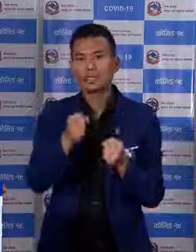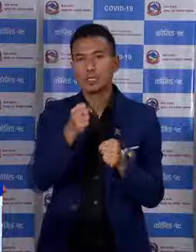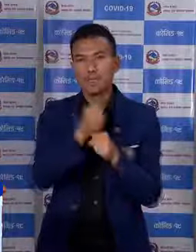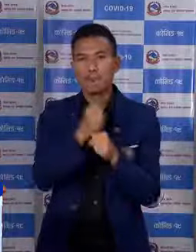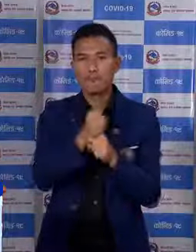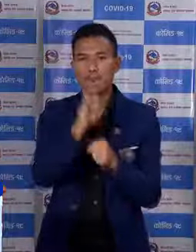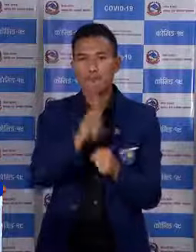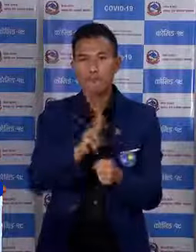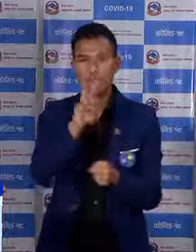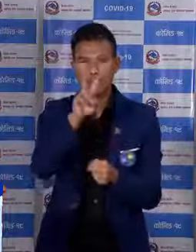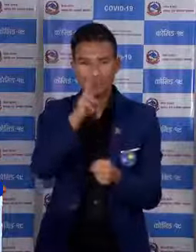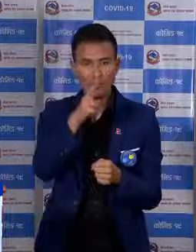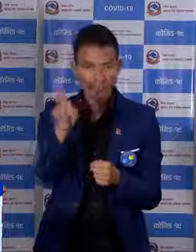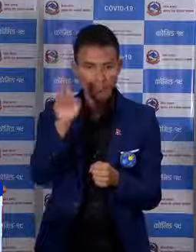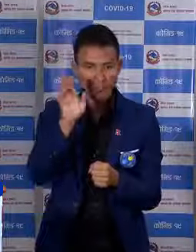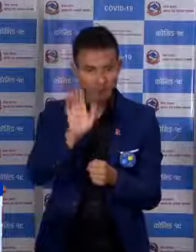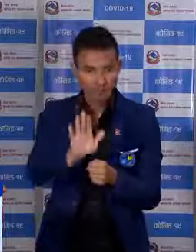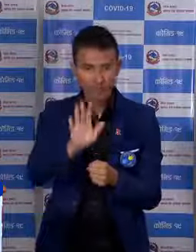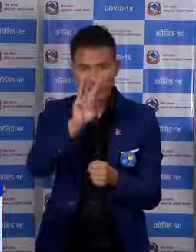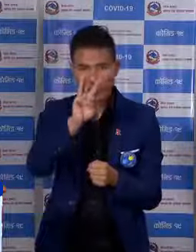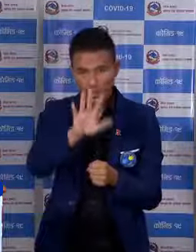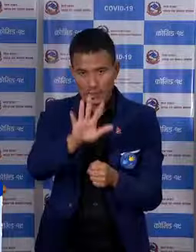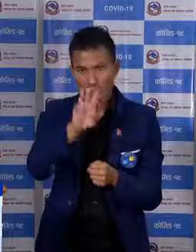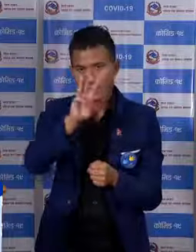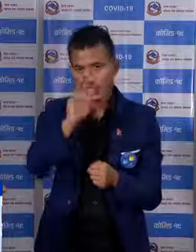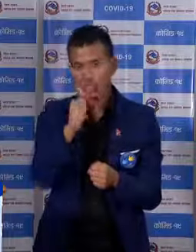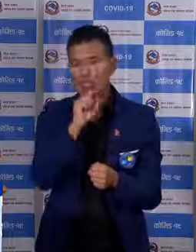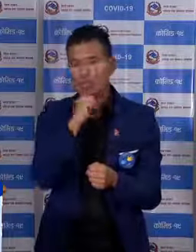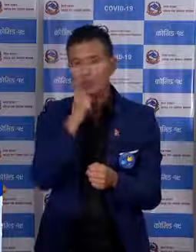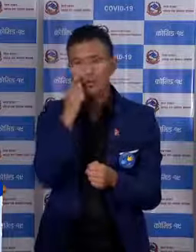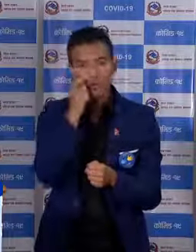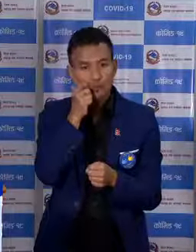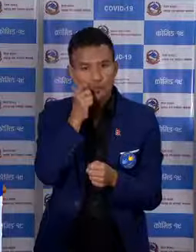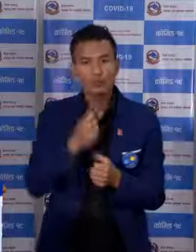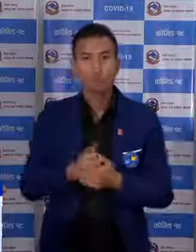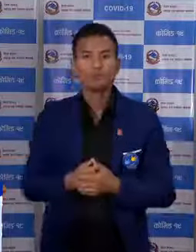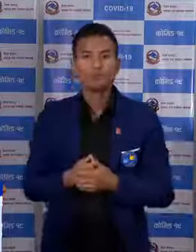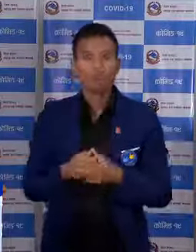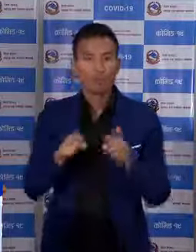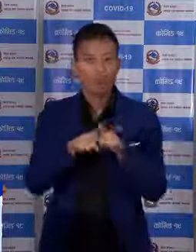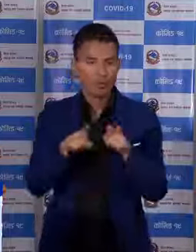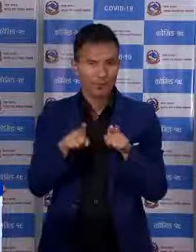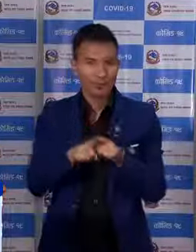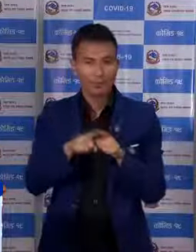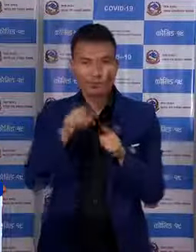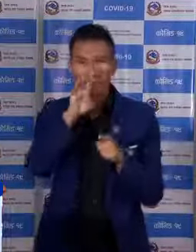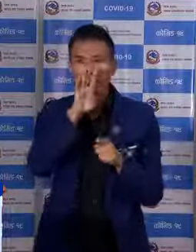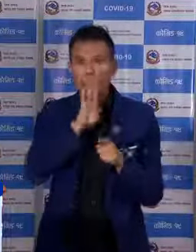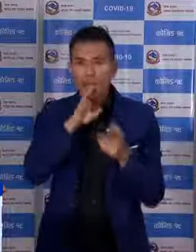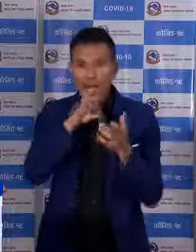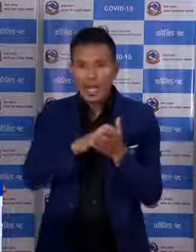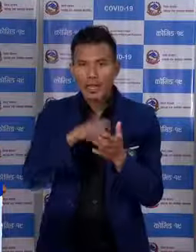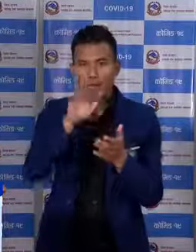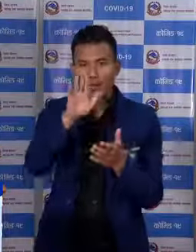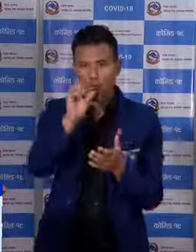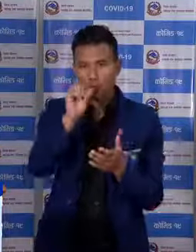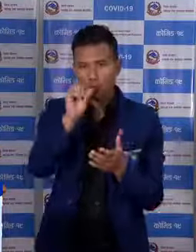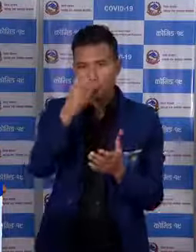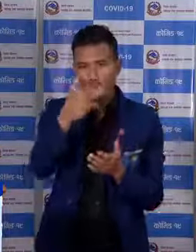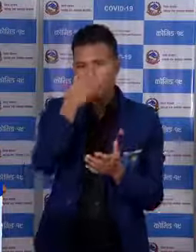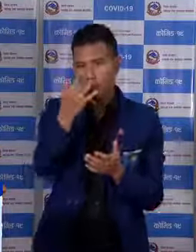कारेड़त रहनुबायका दोई जाना उन्हों छो 25 रँ 36 वर्षया पुरुष तेसे गरी बारा पचवटा